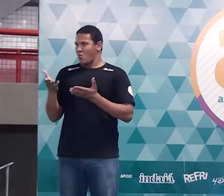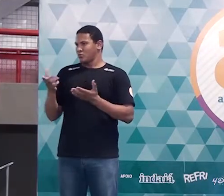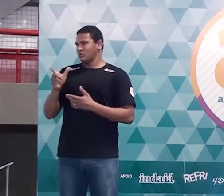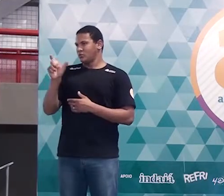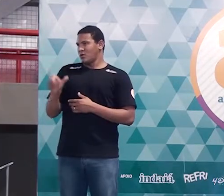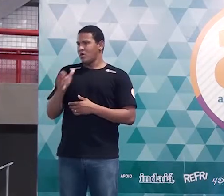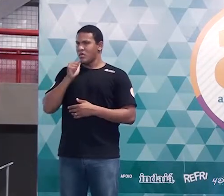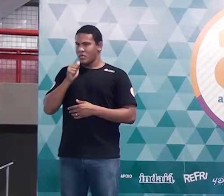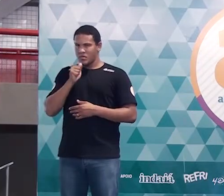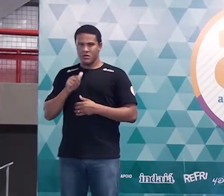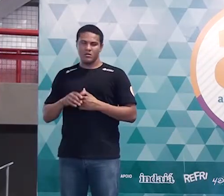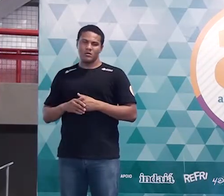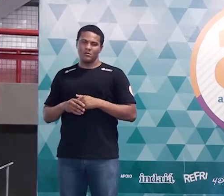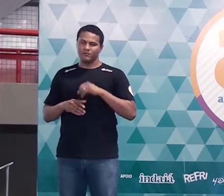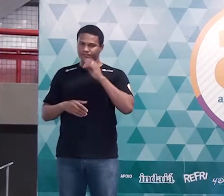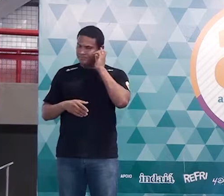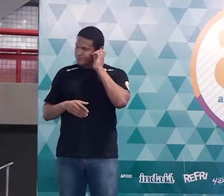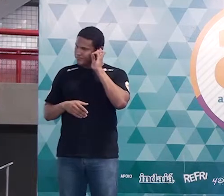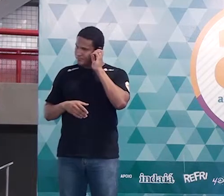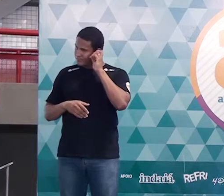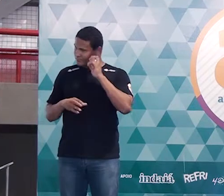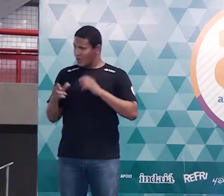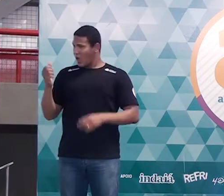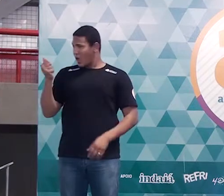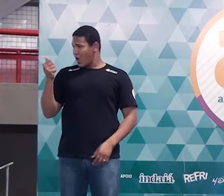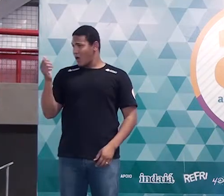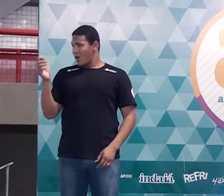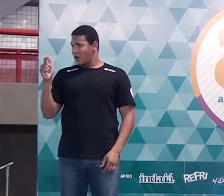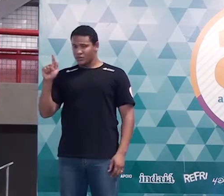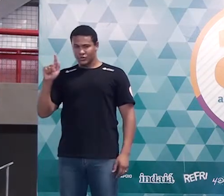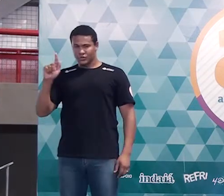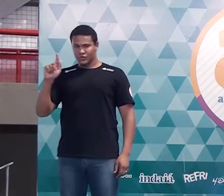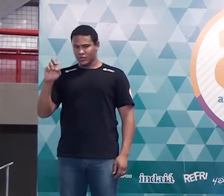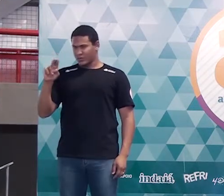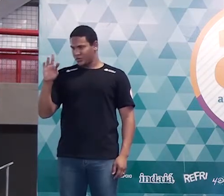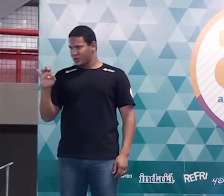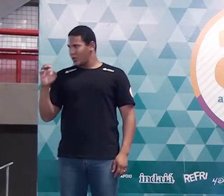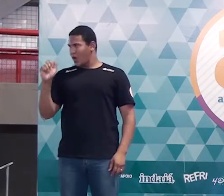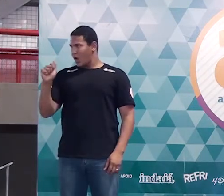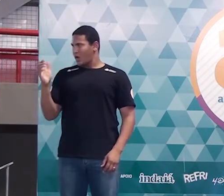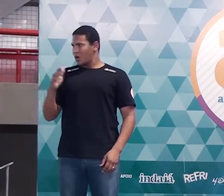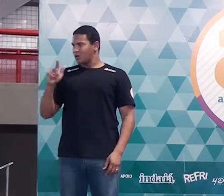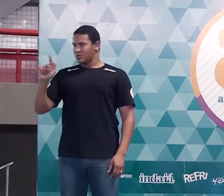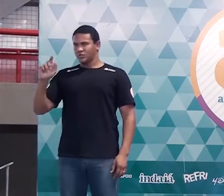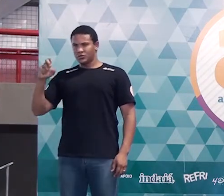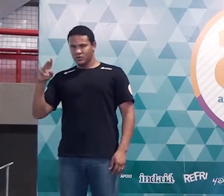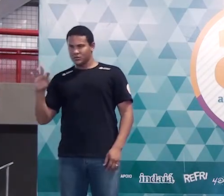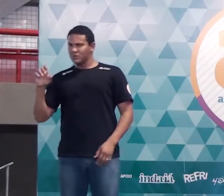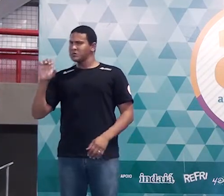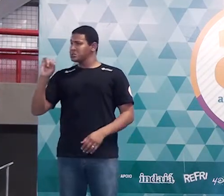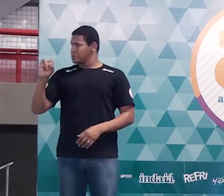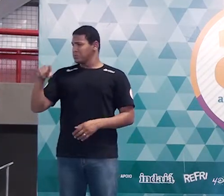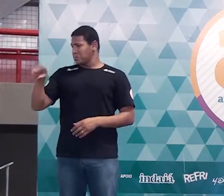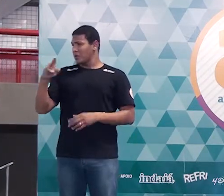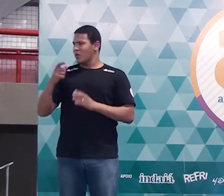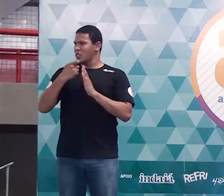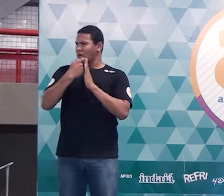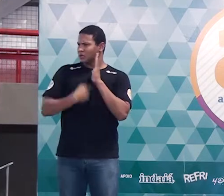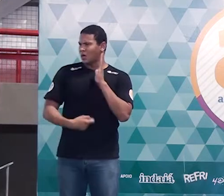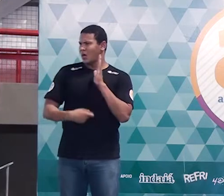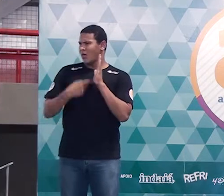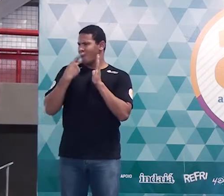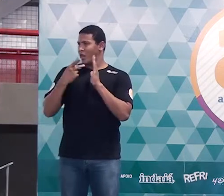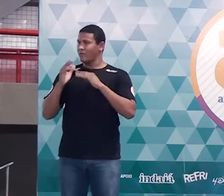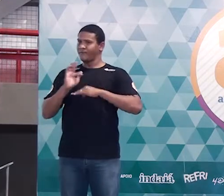aí? O agente é informal. Numa redação, quando vocês forem escrever um texto na